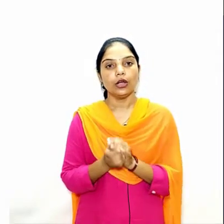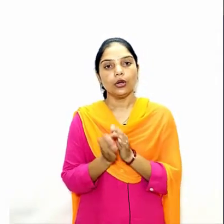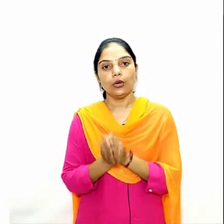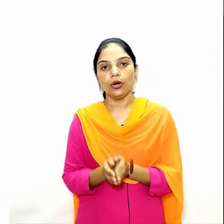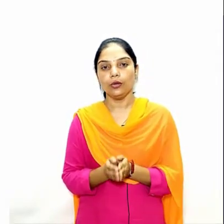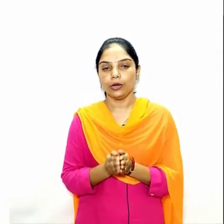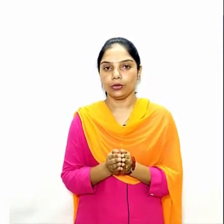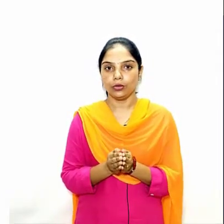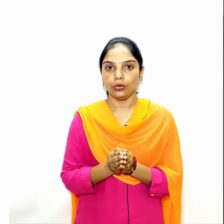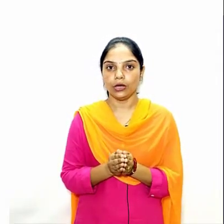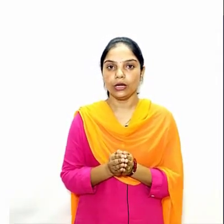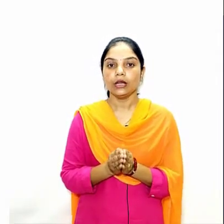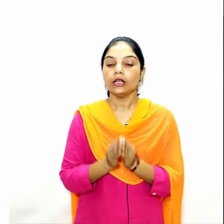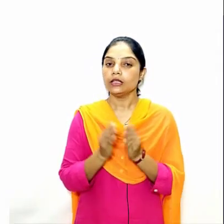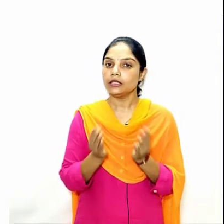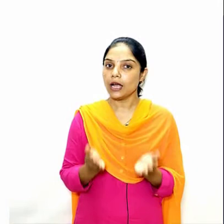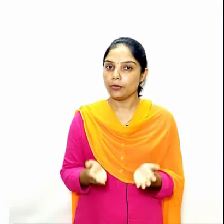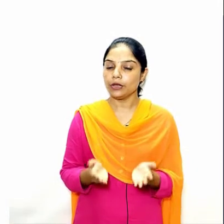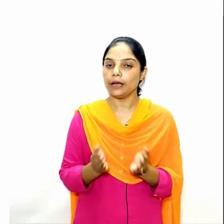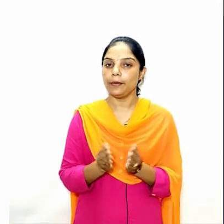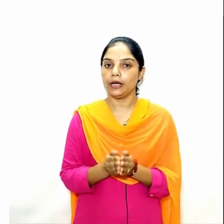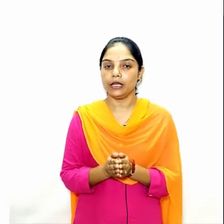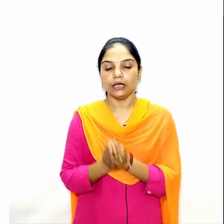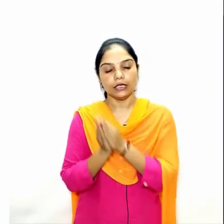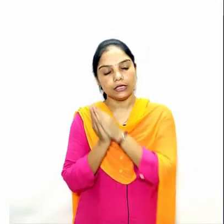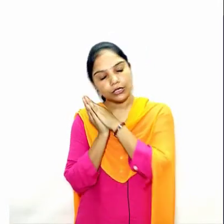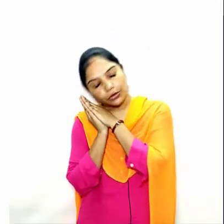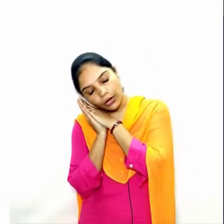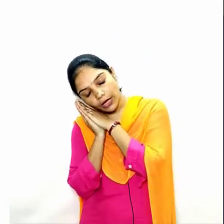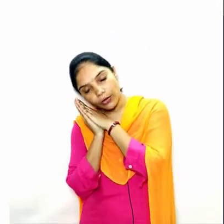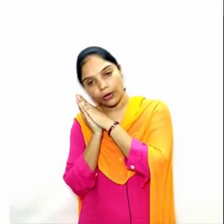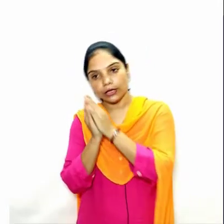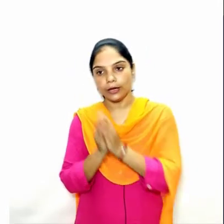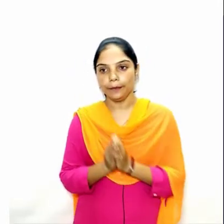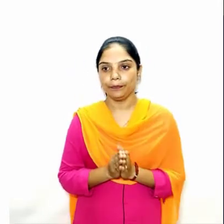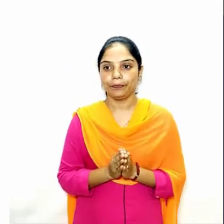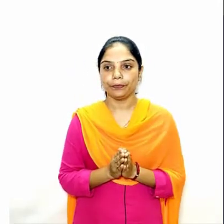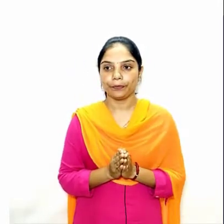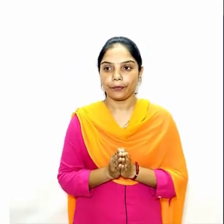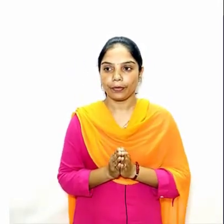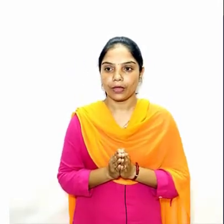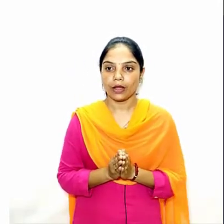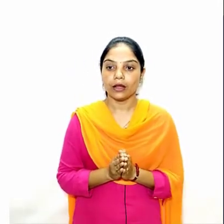सिमट कर गोल मटोल होकर जामुन के पेड़ के नीचे सोया हुआ था।